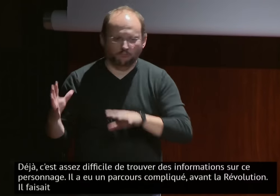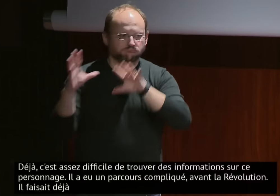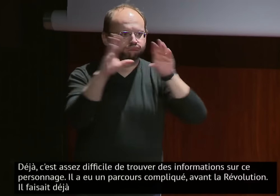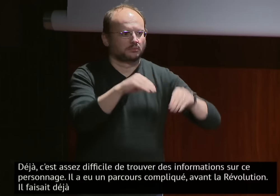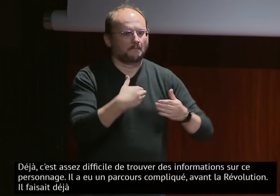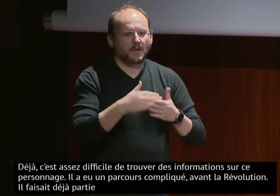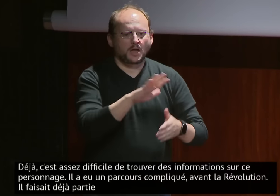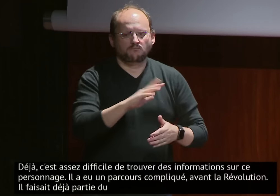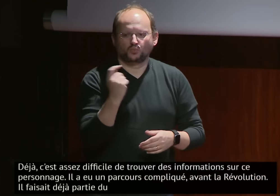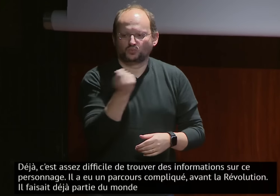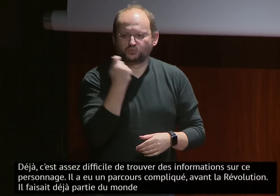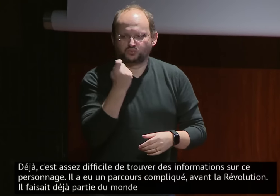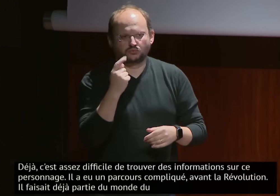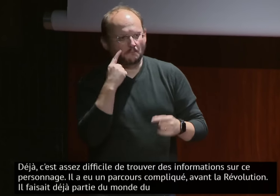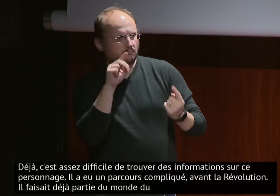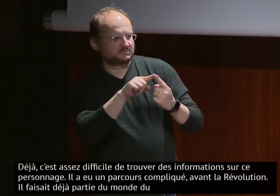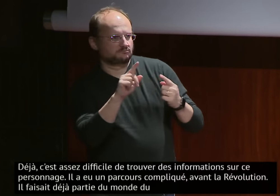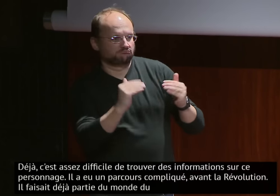et